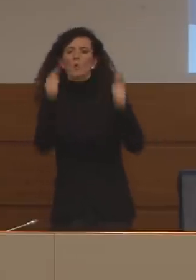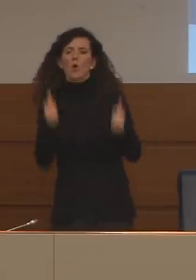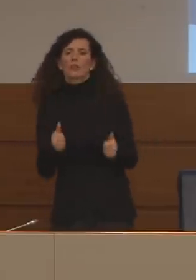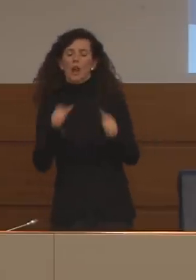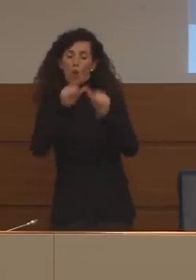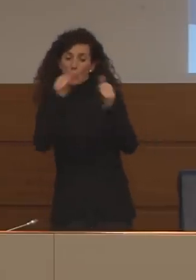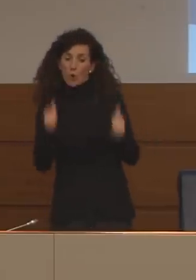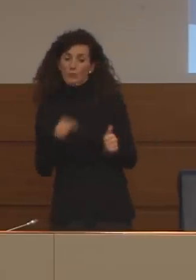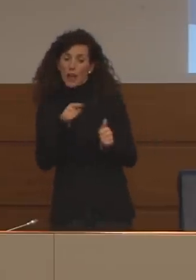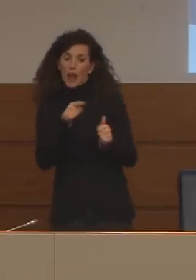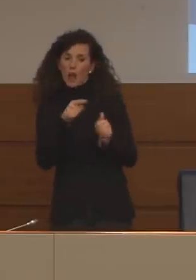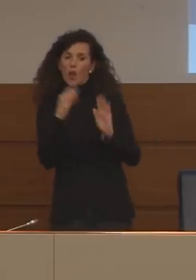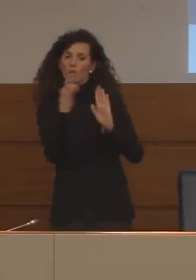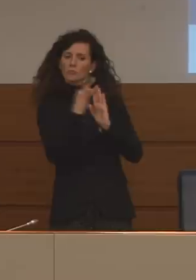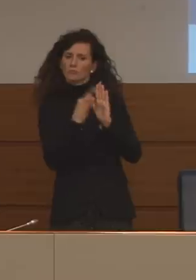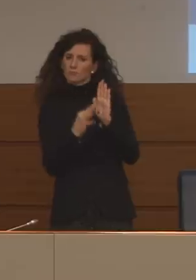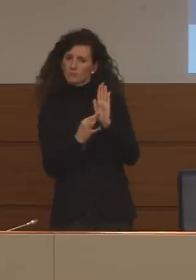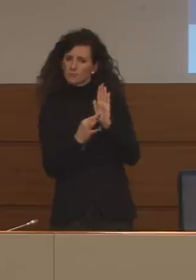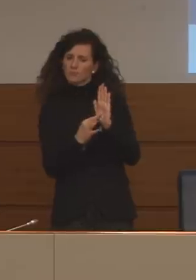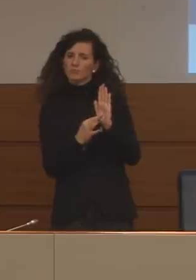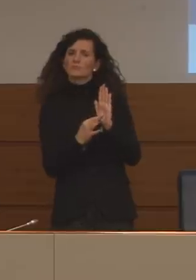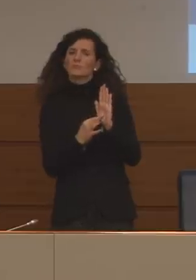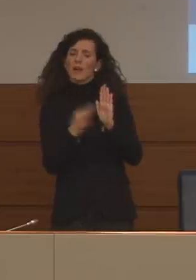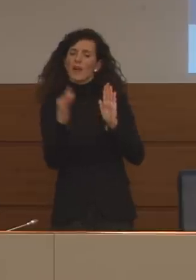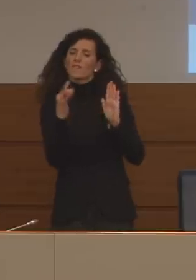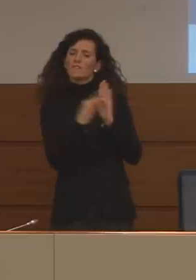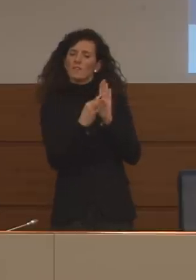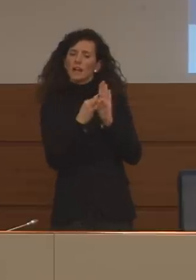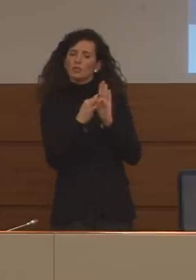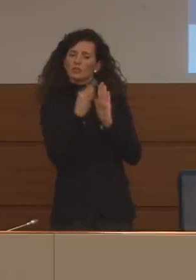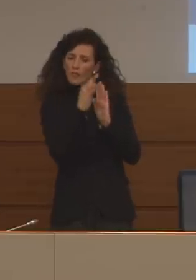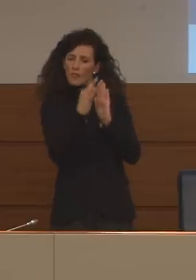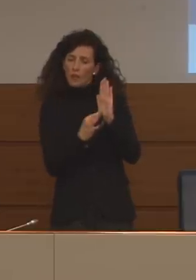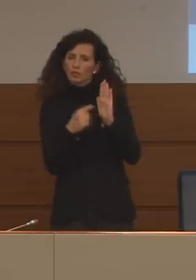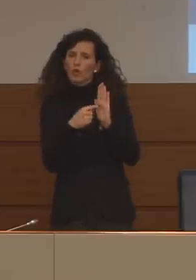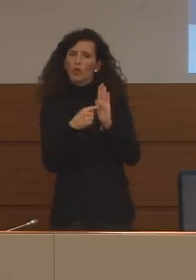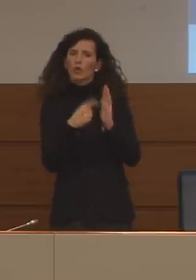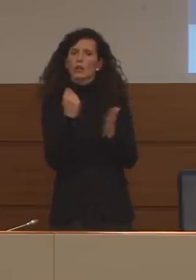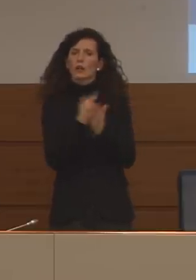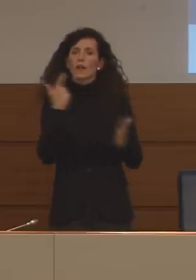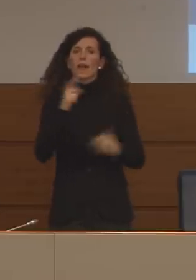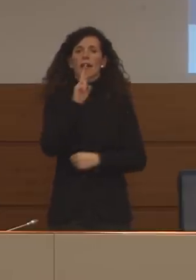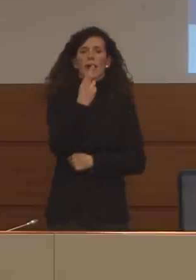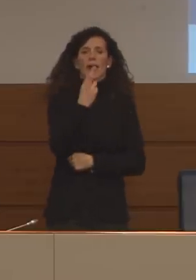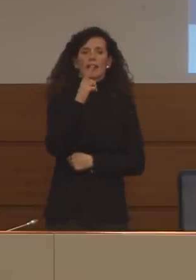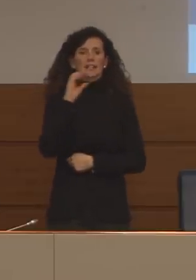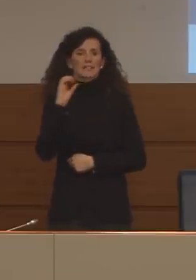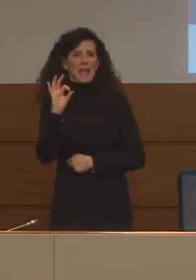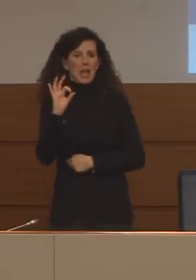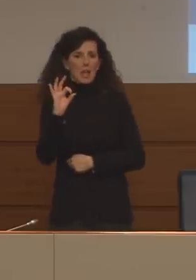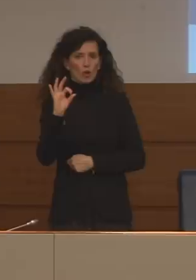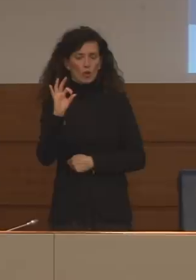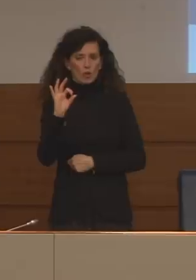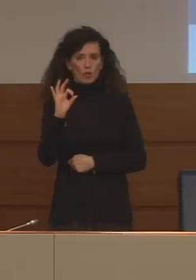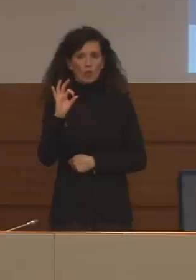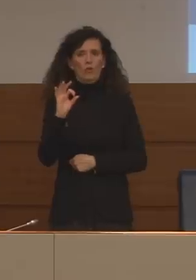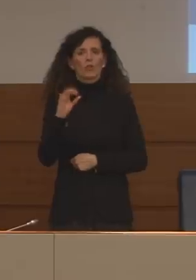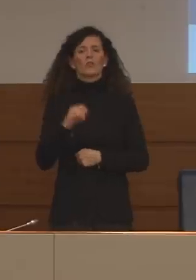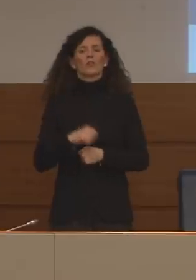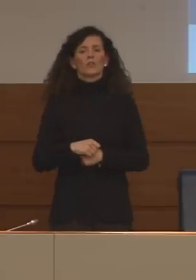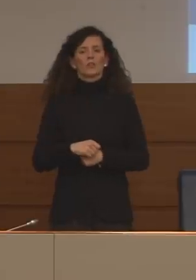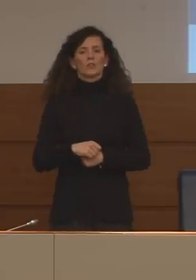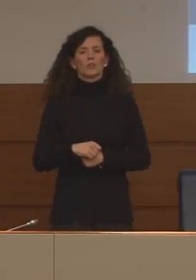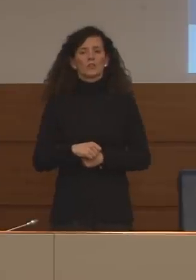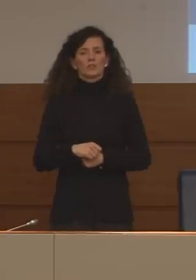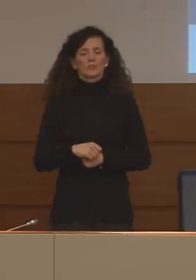il fattore più importante è il fattore che noi chiamiamo r0 e in qualche modo è